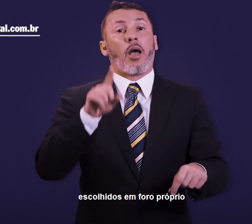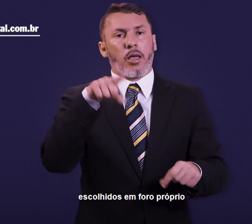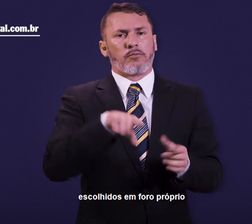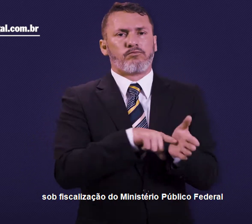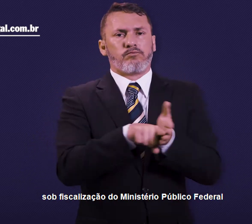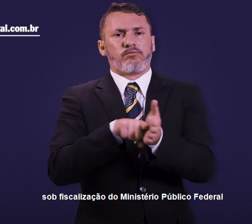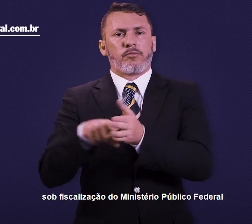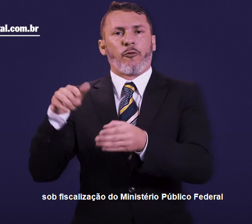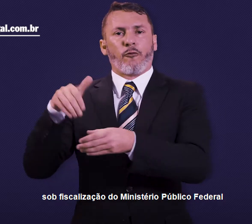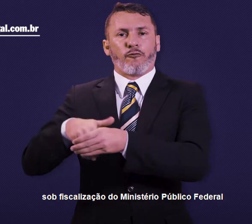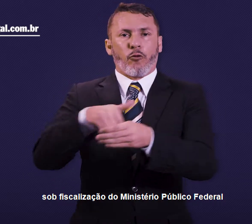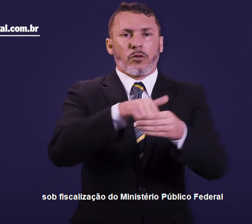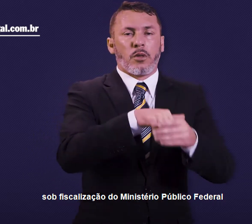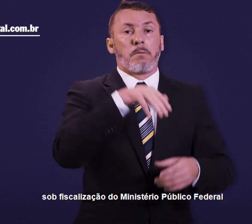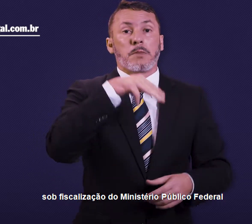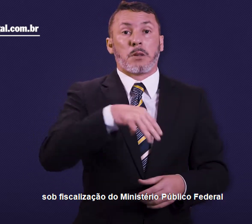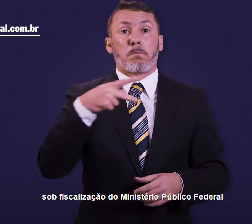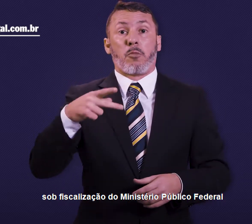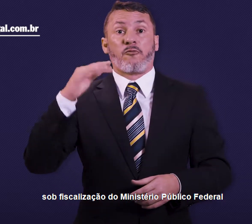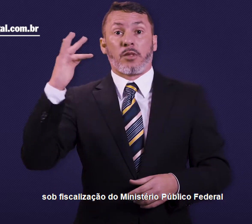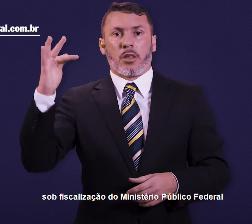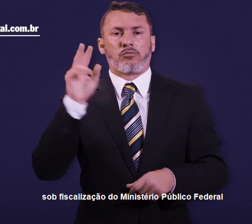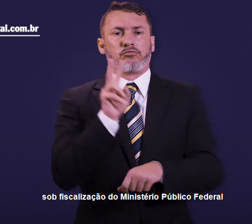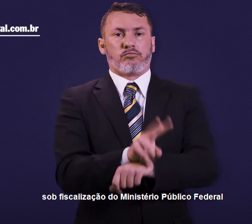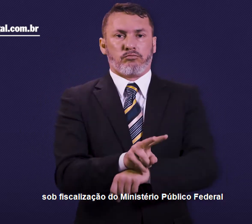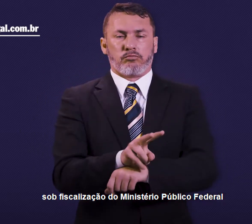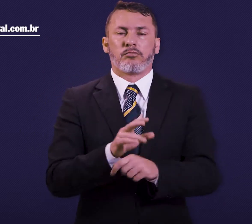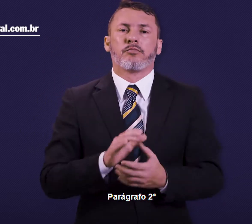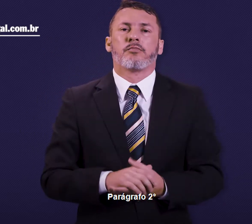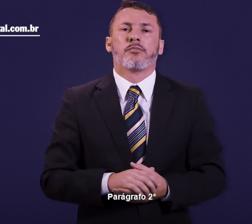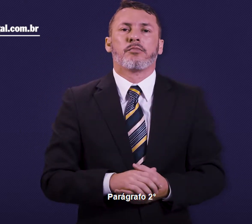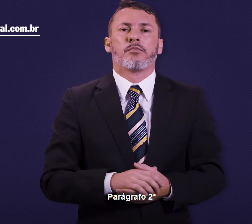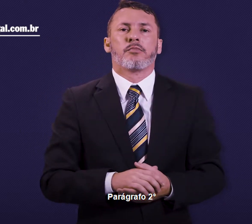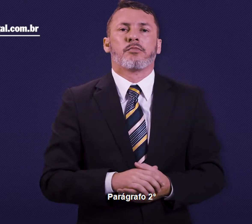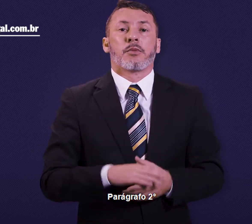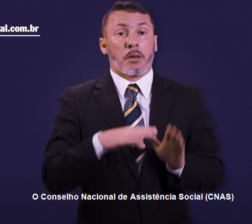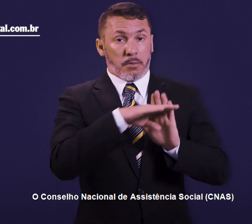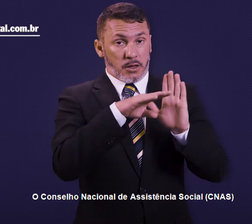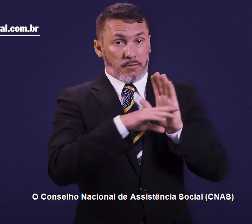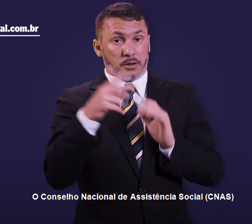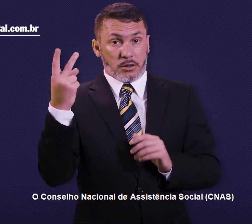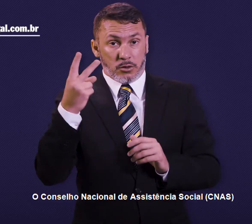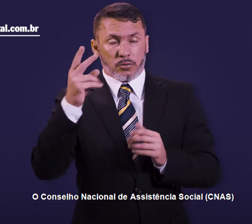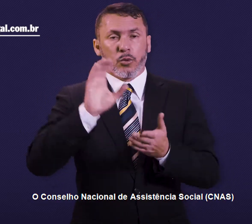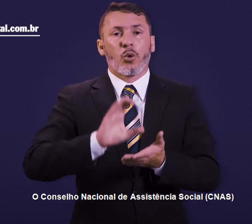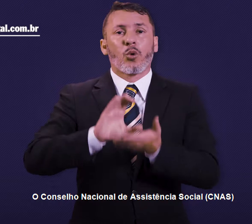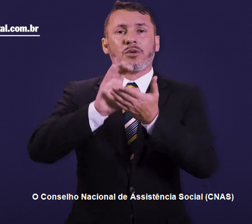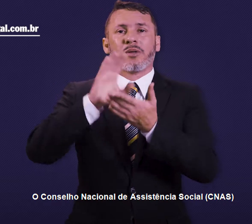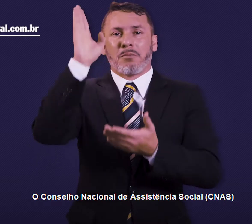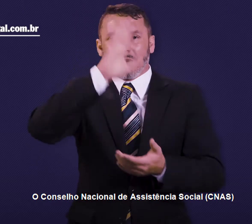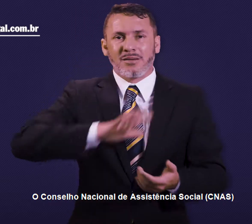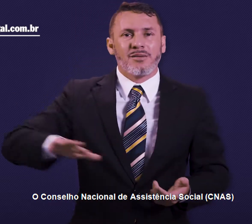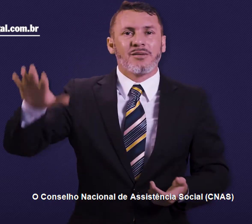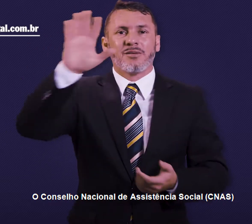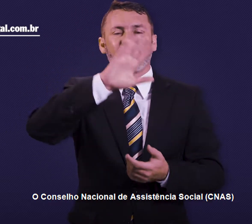próprio, sob fiscalização do Ministério Público Federal. Parágrafo 2º. O Conselho Nacional de Assistência